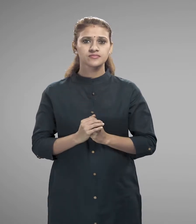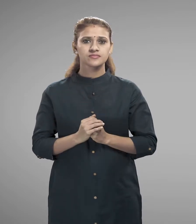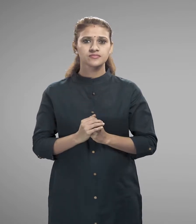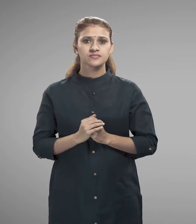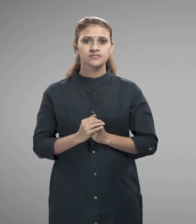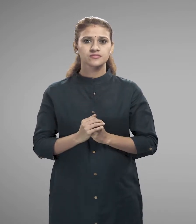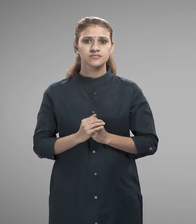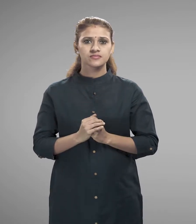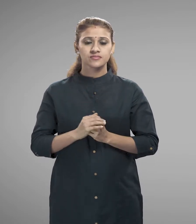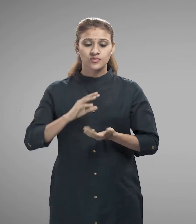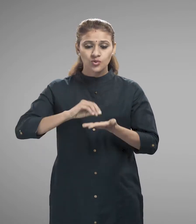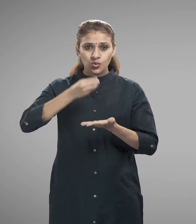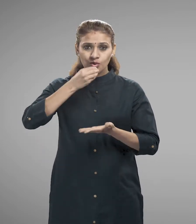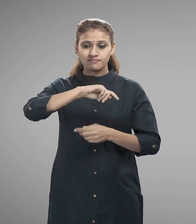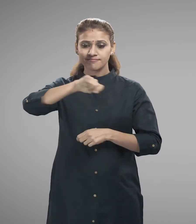खाना मत पकाओ,